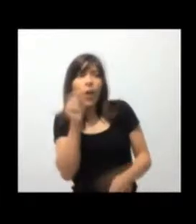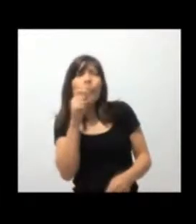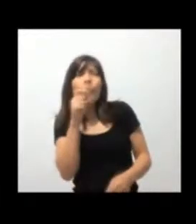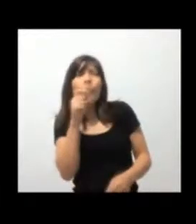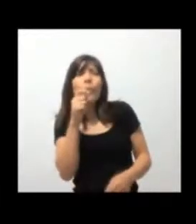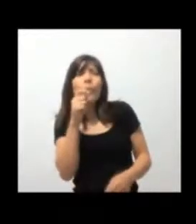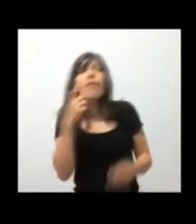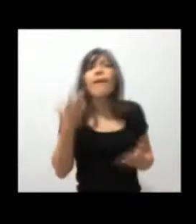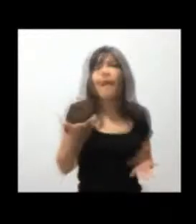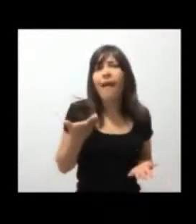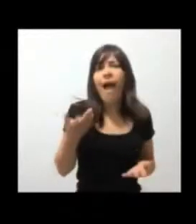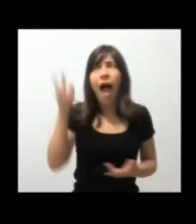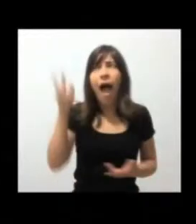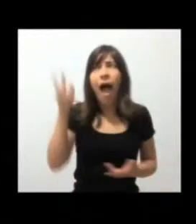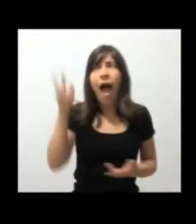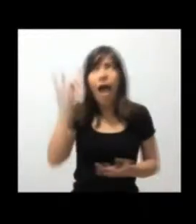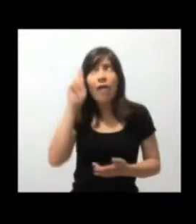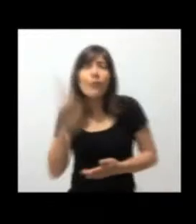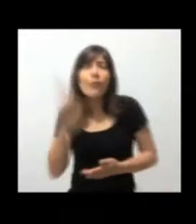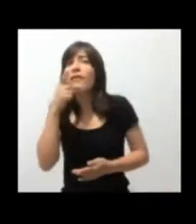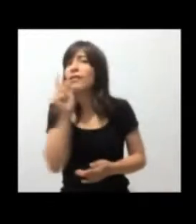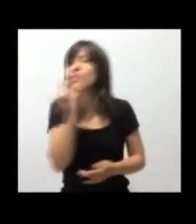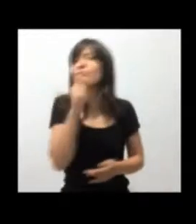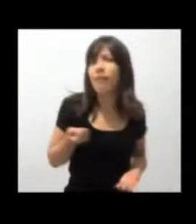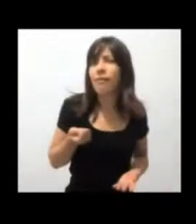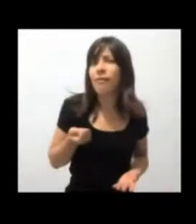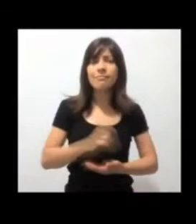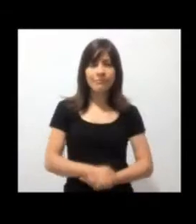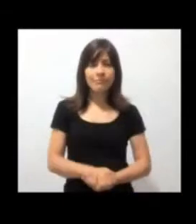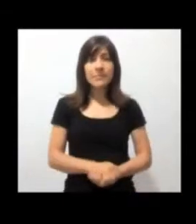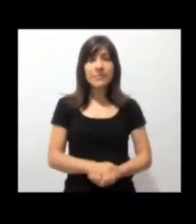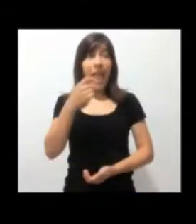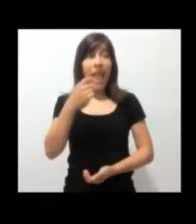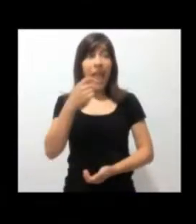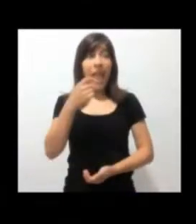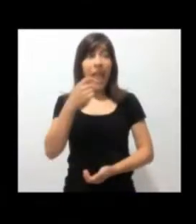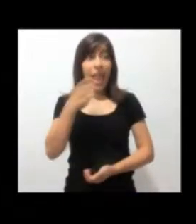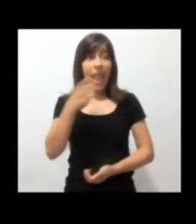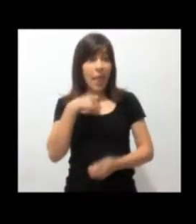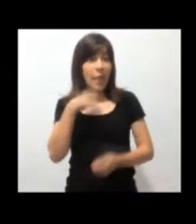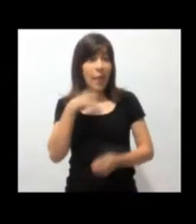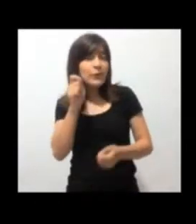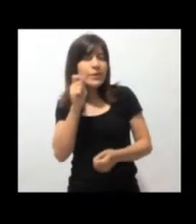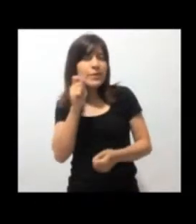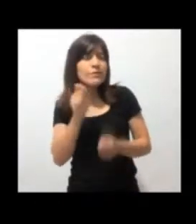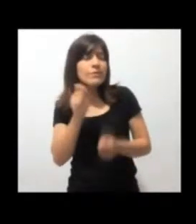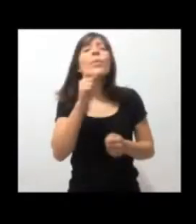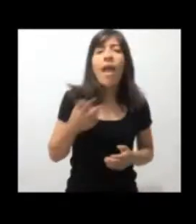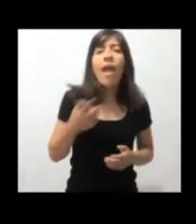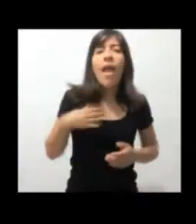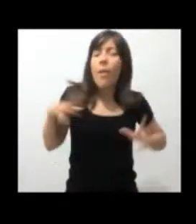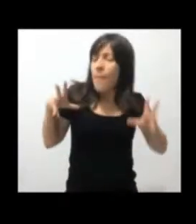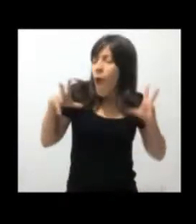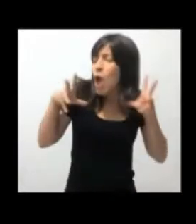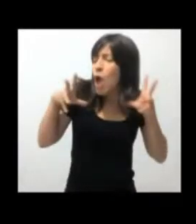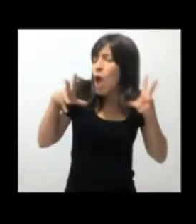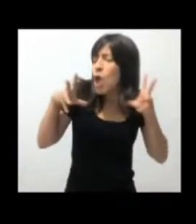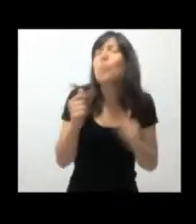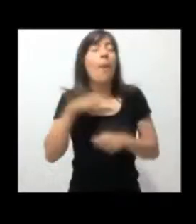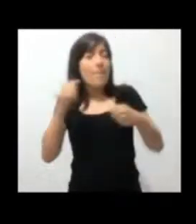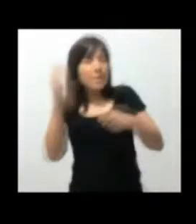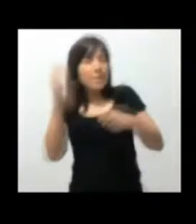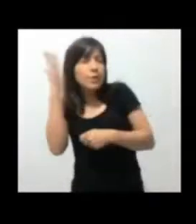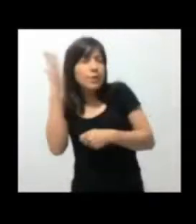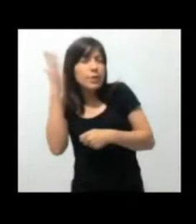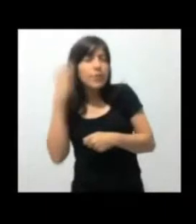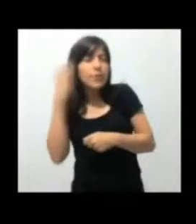ia falar de mim? Aí o que, que eu fazia? Eu pegava tudo que eu precisava saber, todo o conteúdo de tudo que eu precisava